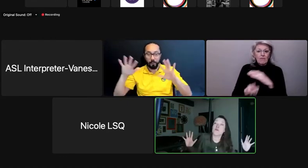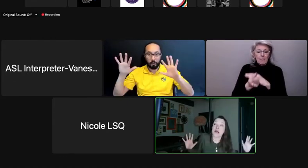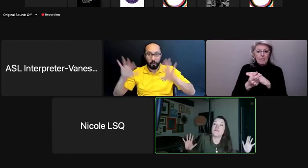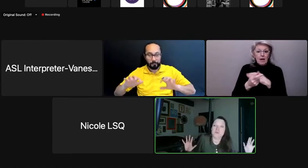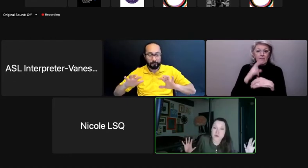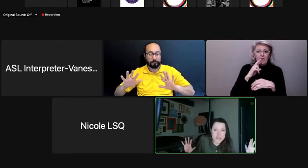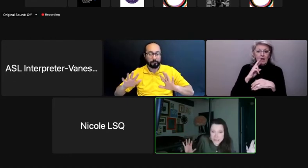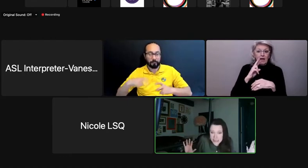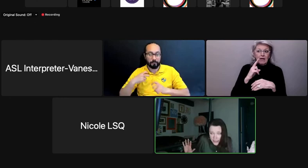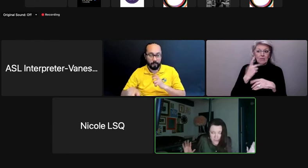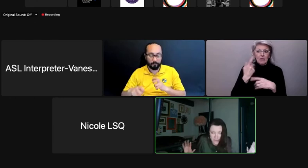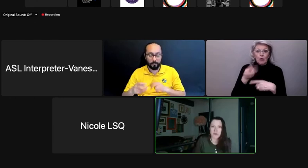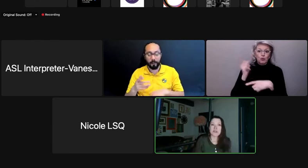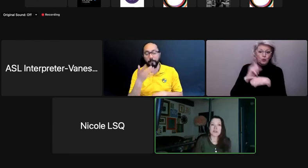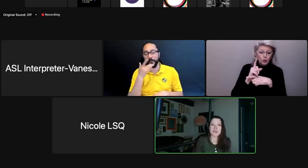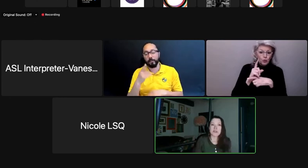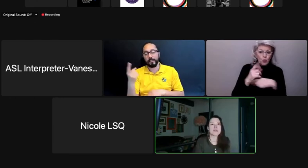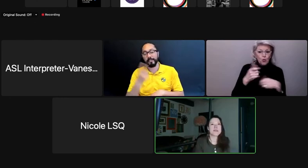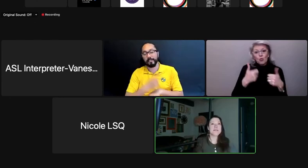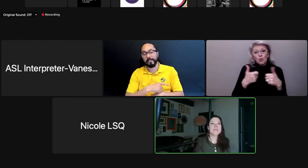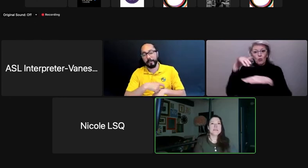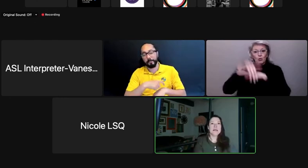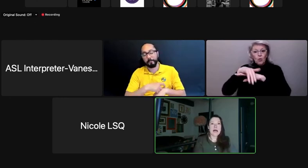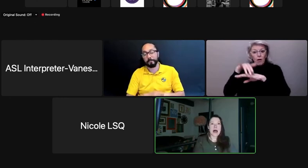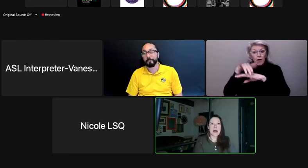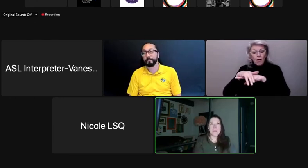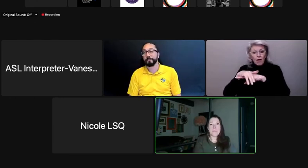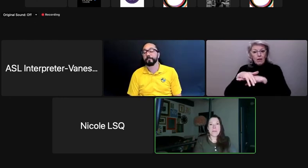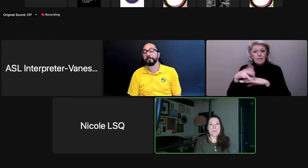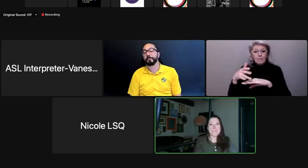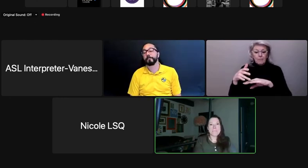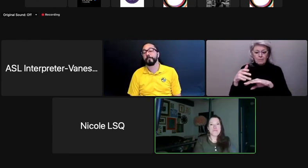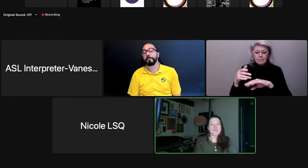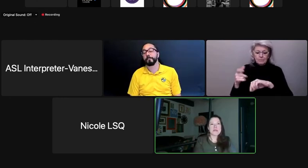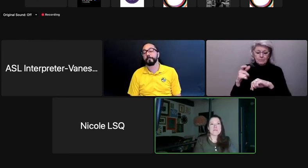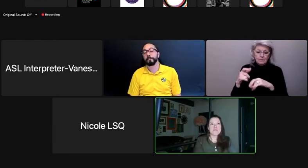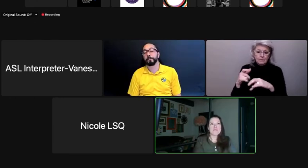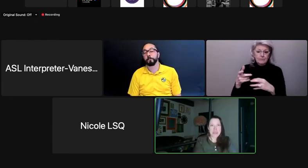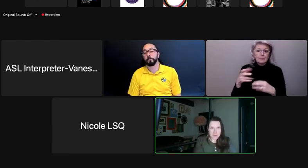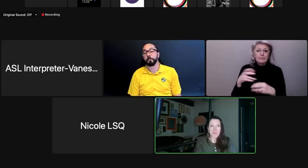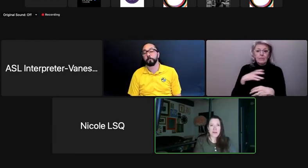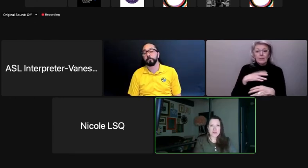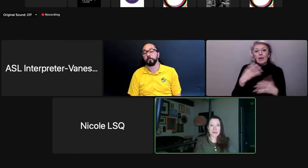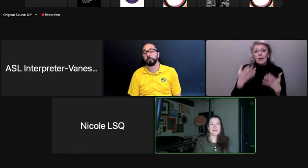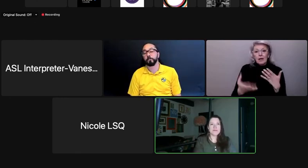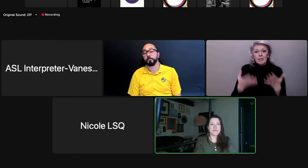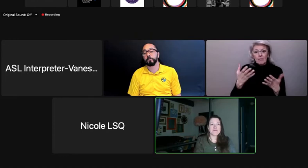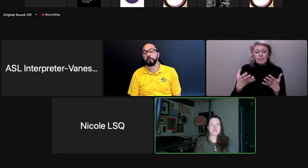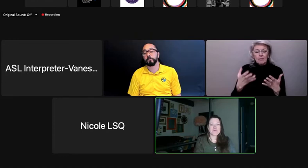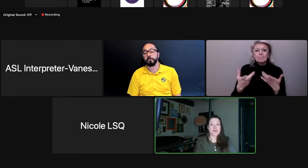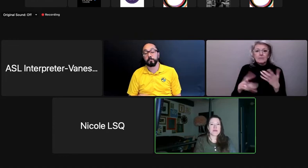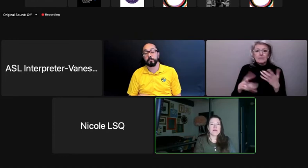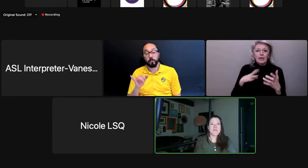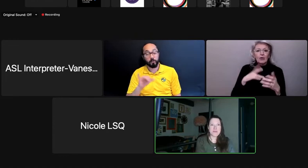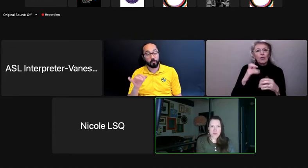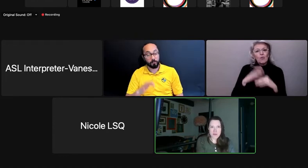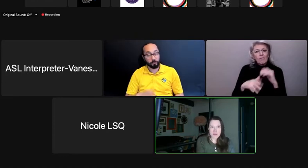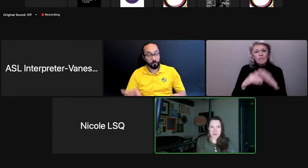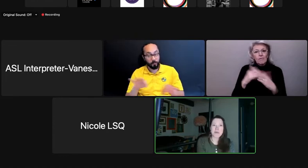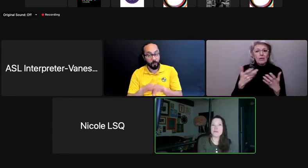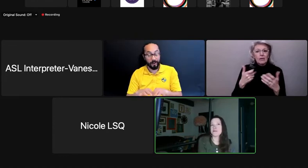c'est en plein jour ou est-ce que c'est le soir disons-le il y a probablement un certain confort à y avoir